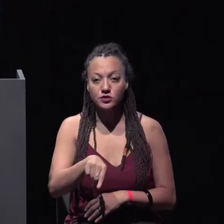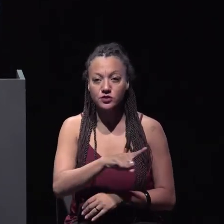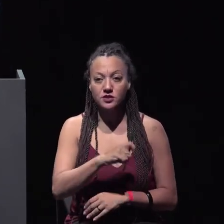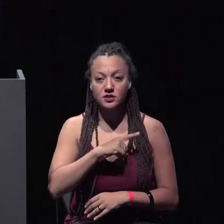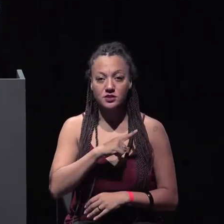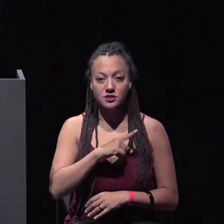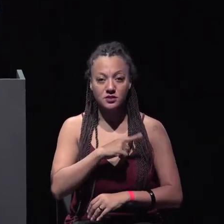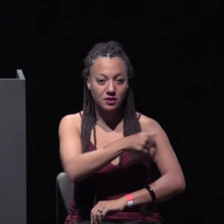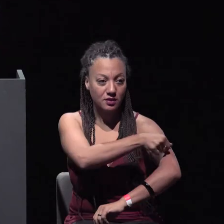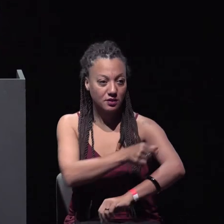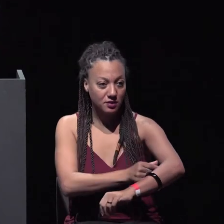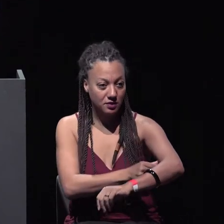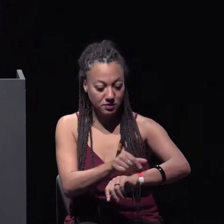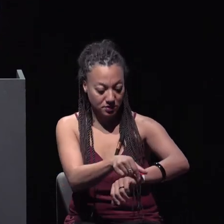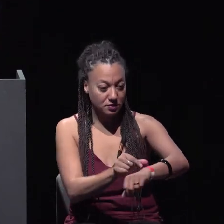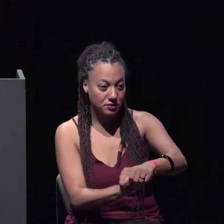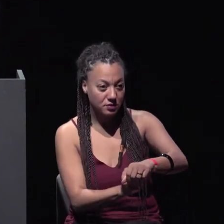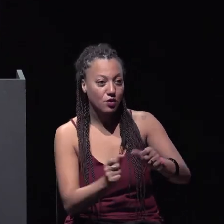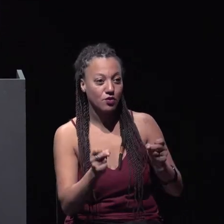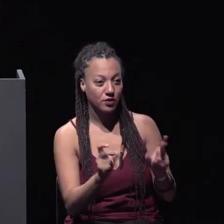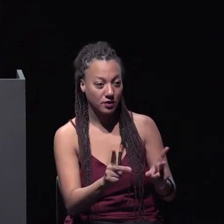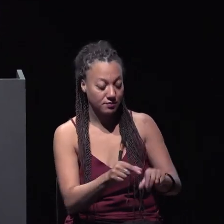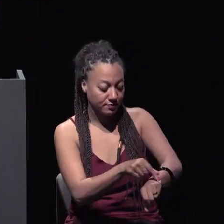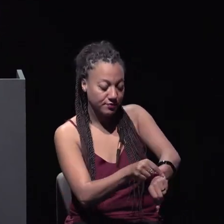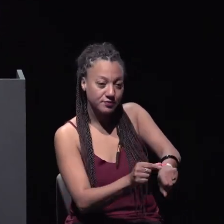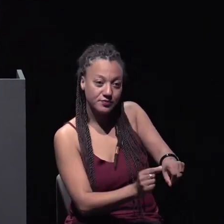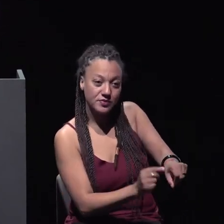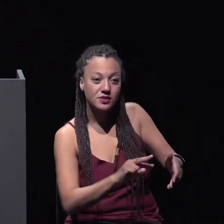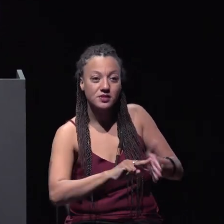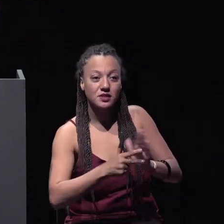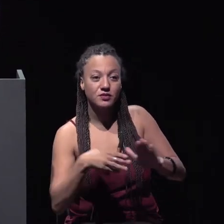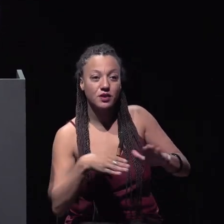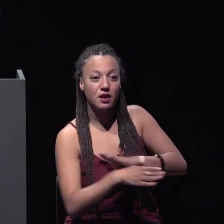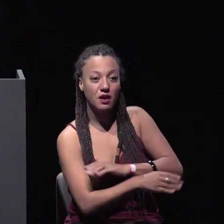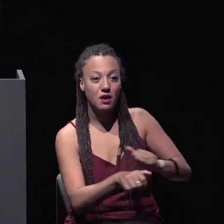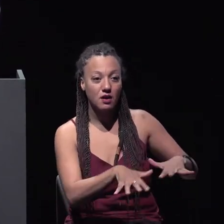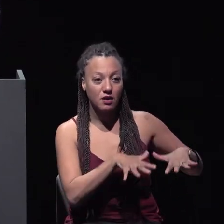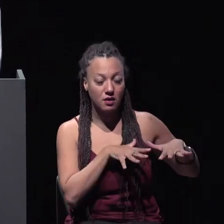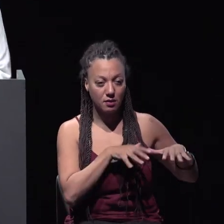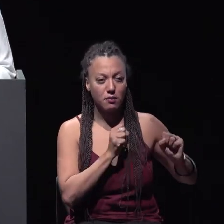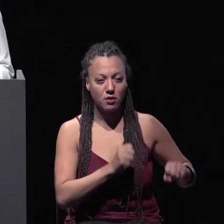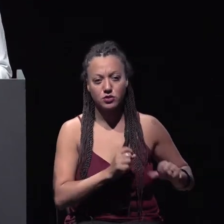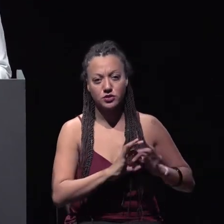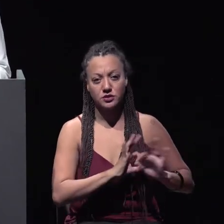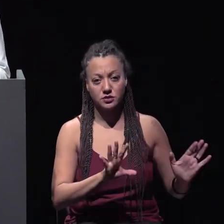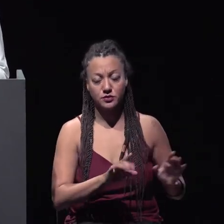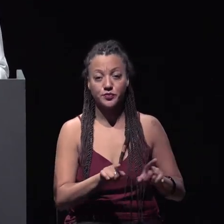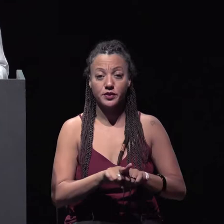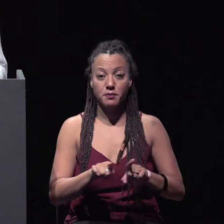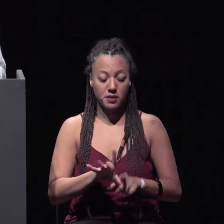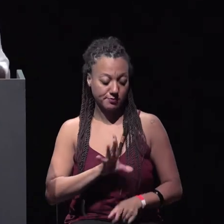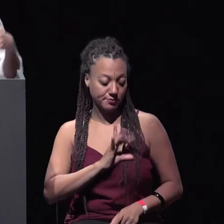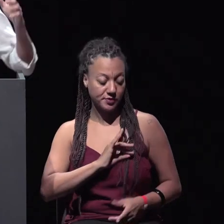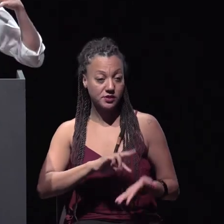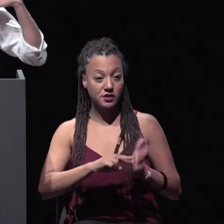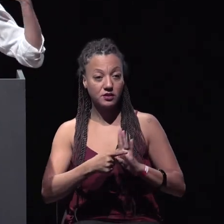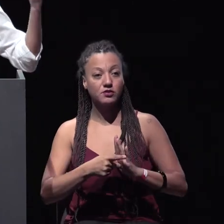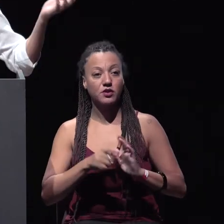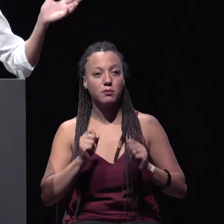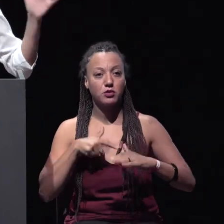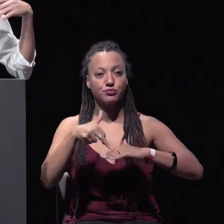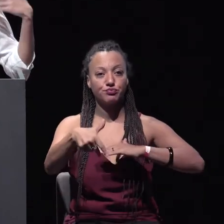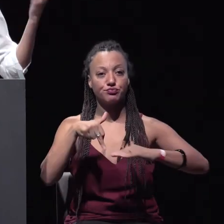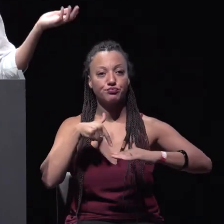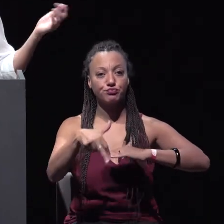estão com uma faxina no braço tá bom a faixinha é o acesso de vocês auditório é esse encontro o adesivo ingressos podem sair